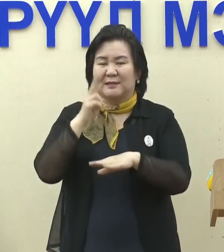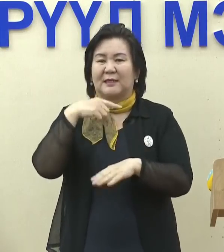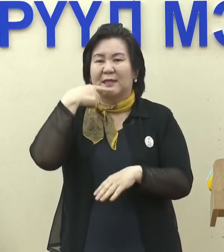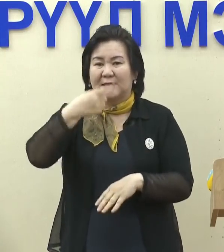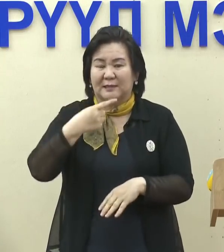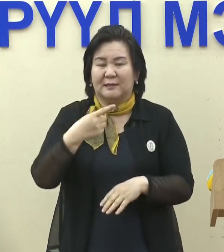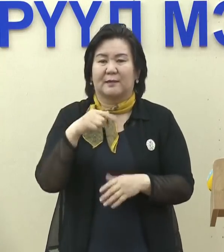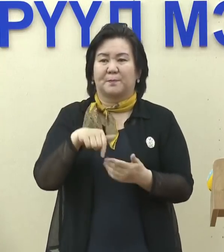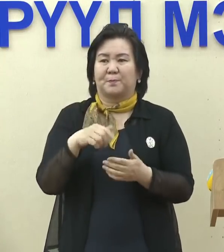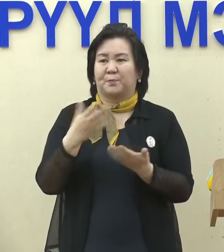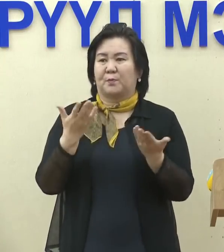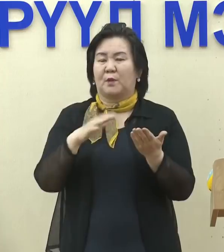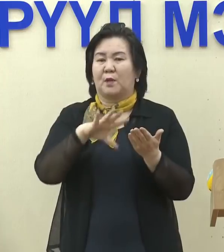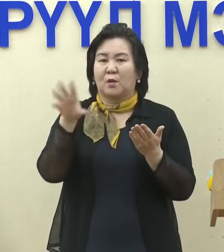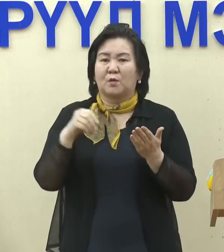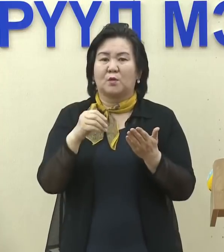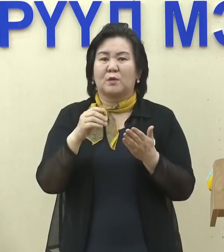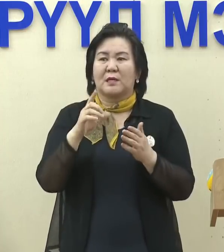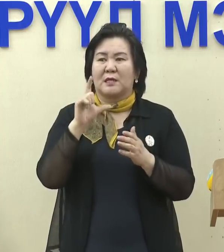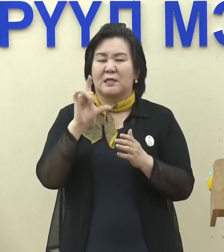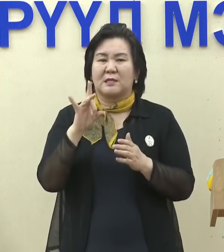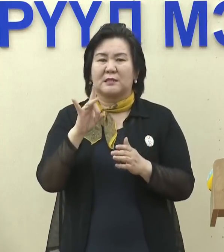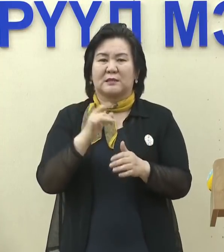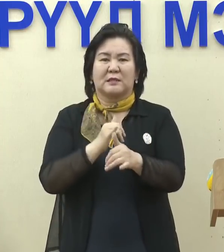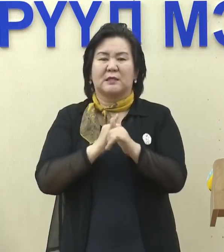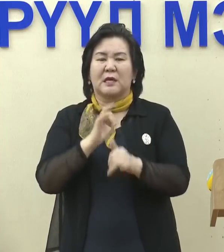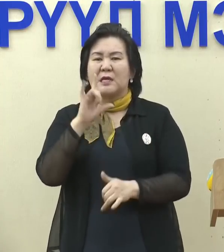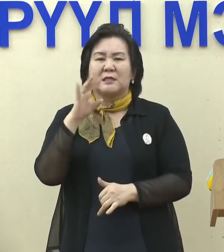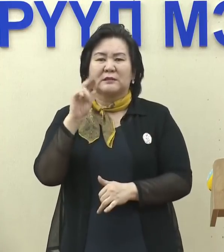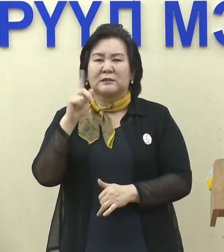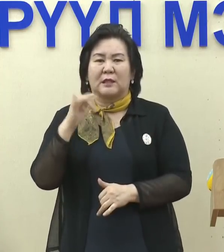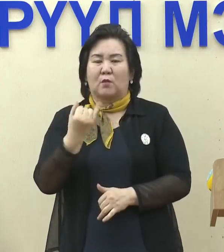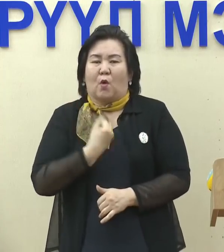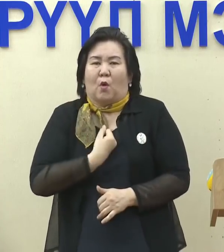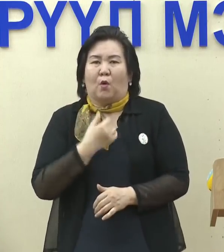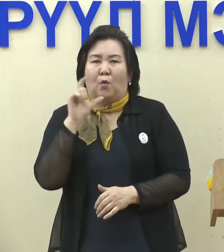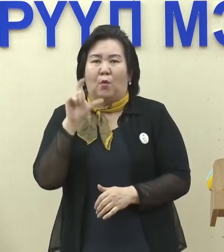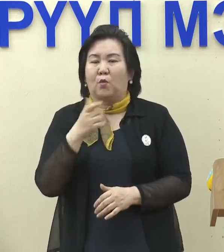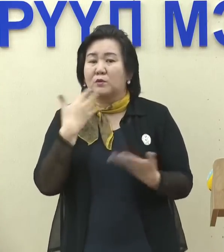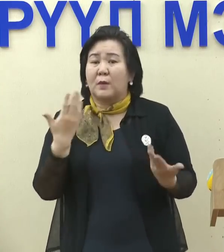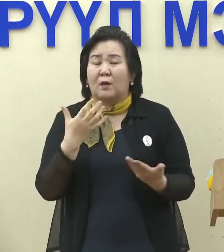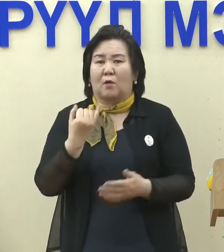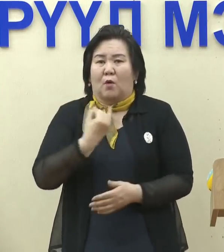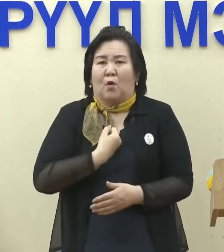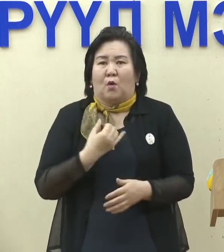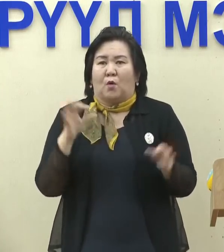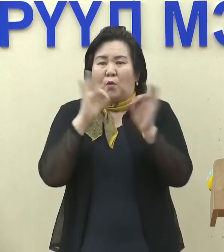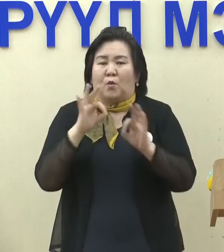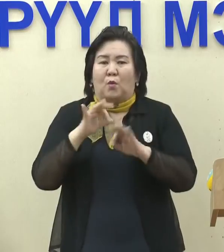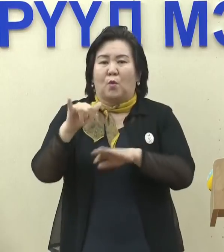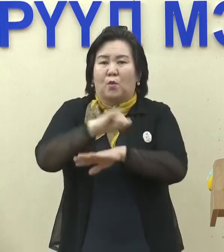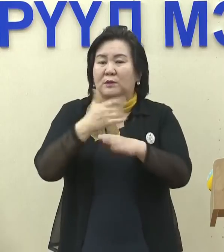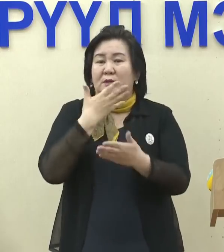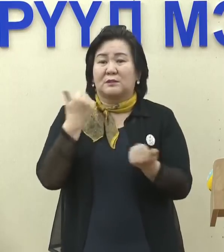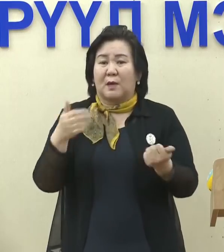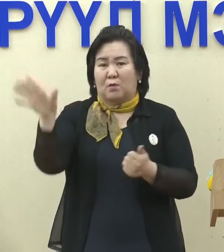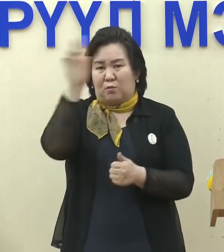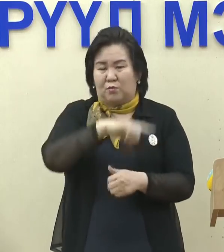хэлэхдээ ерөнхийдөө энд бол эрсдэлгүйгийн хүн гэж нэгч байхгүй, эрсдэлгүй орон гэж нэгч байхгүй. Тийм